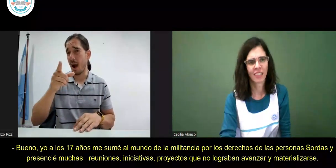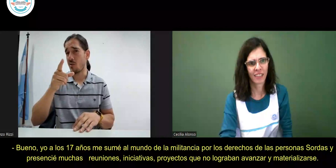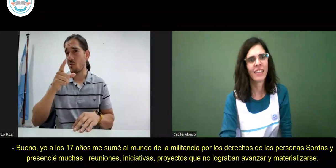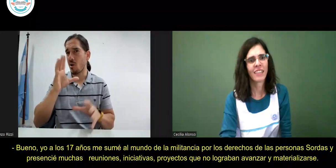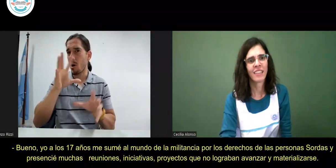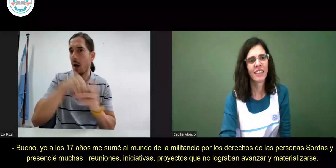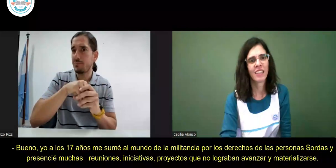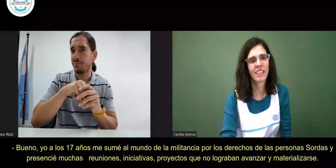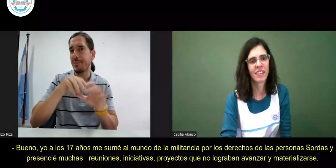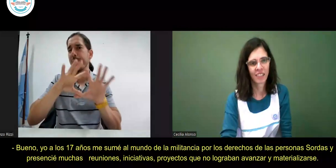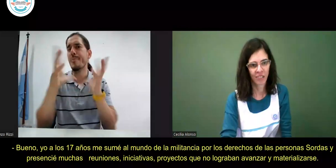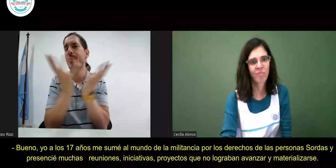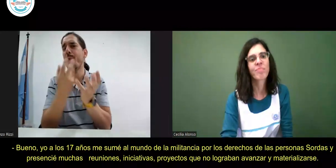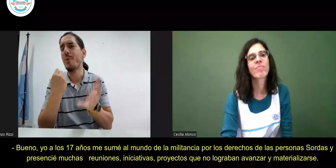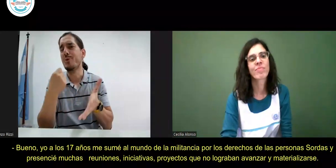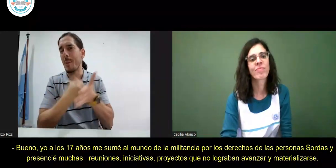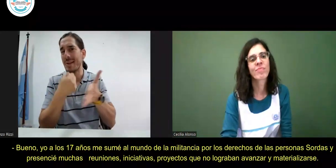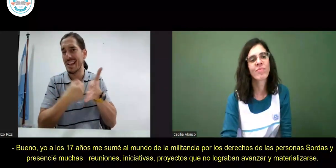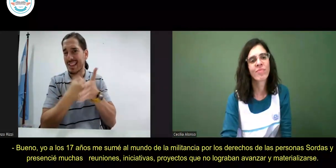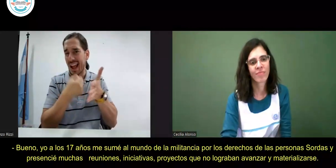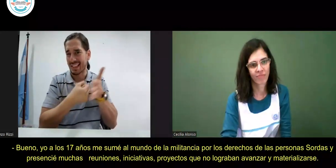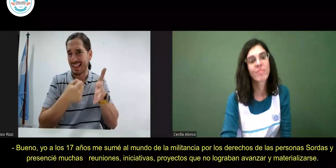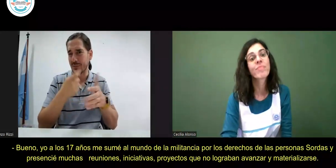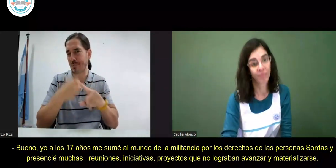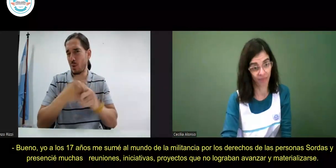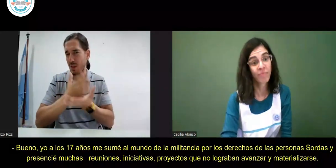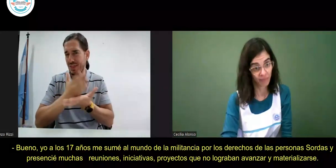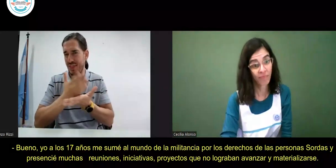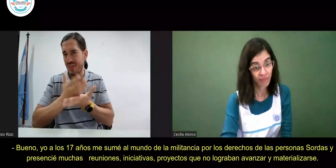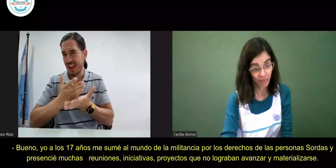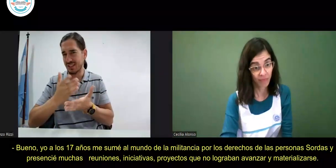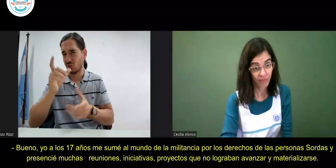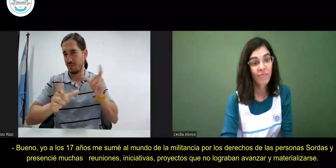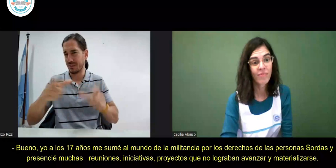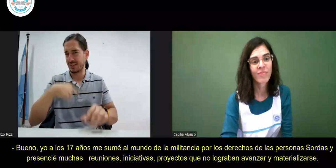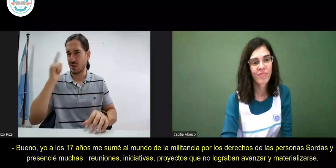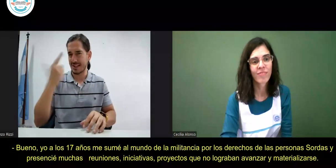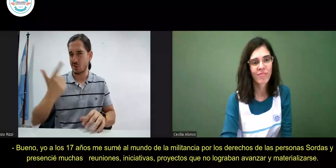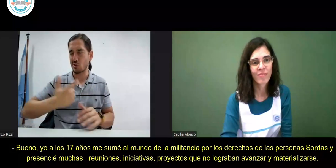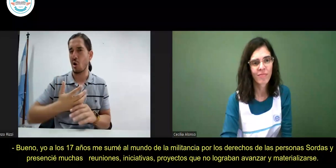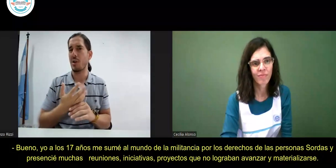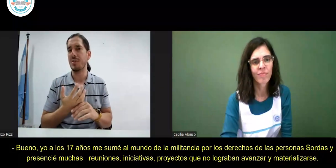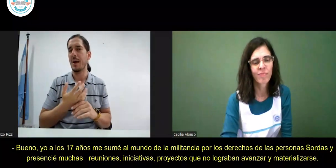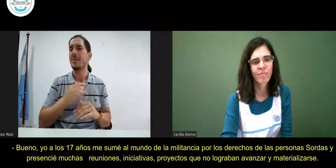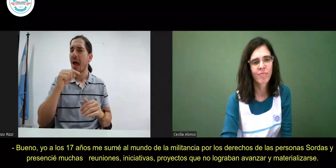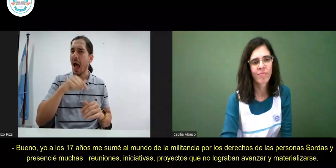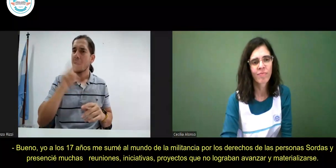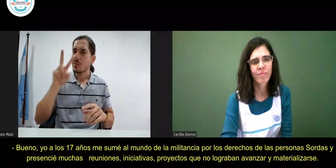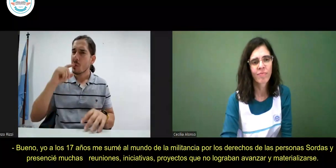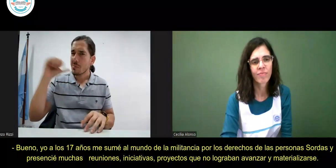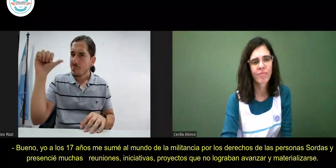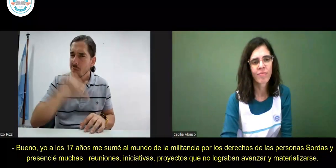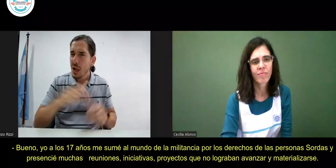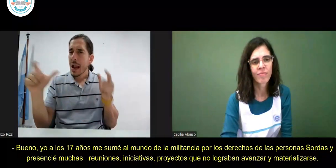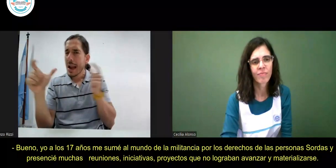Bueno, yo a los 17 años me sumé al mundo de la militancia por los derechos de las personas sordas y presencié